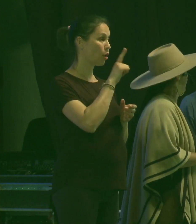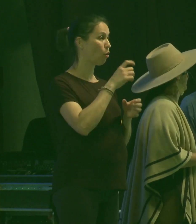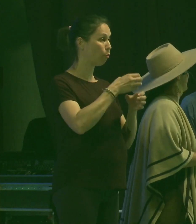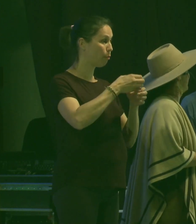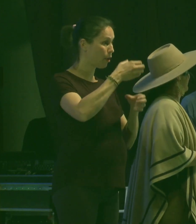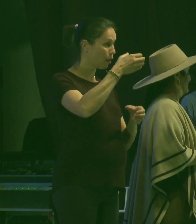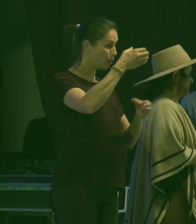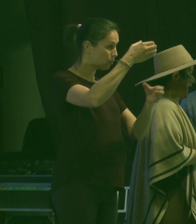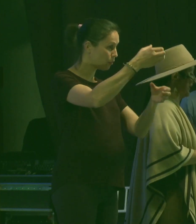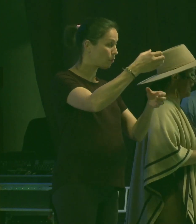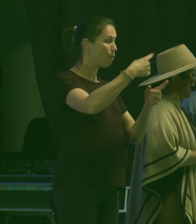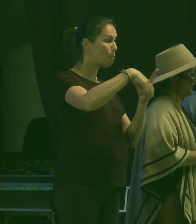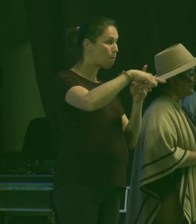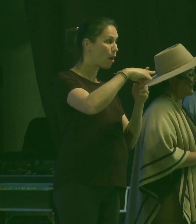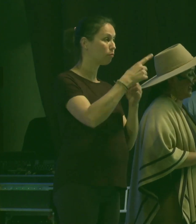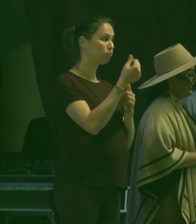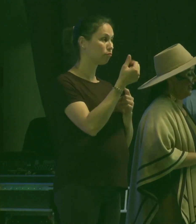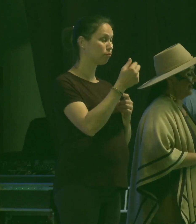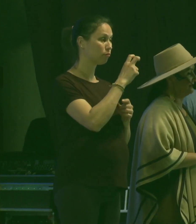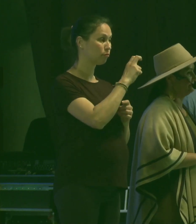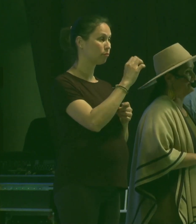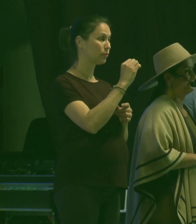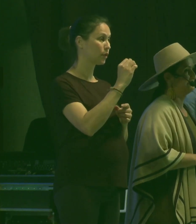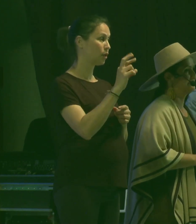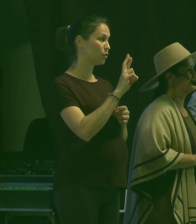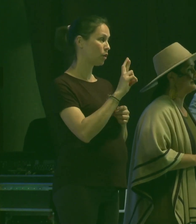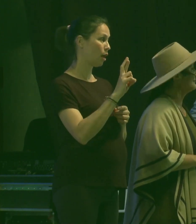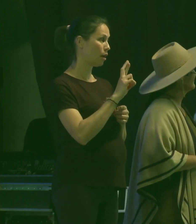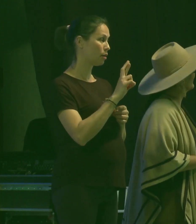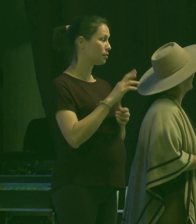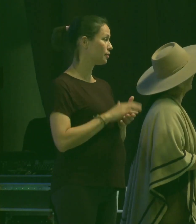R$500. Para quem, Zeca?